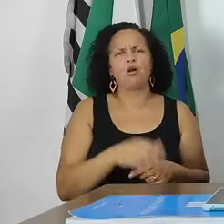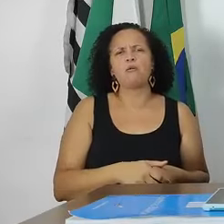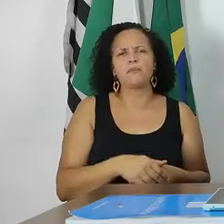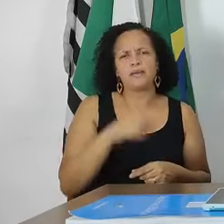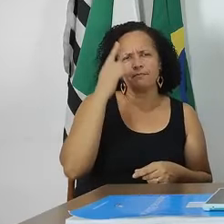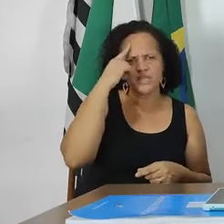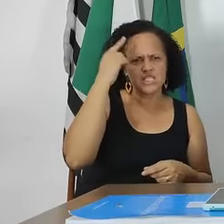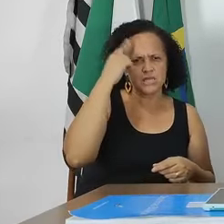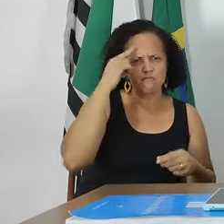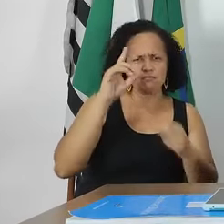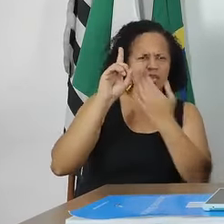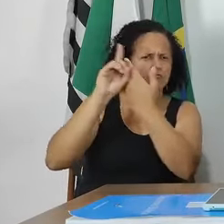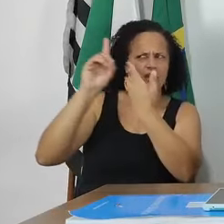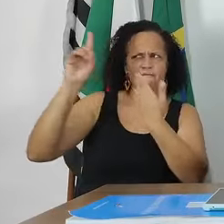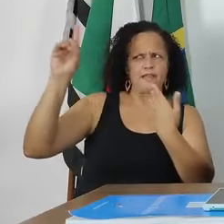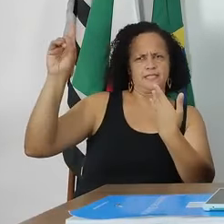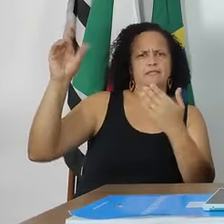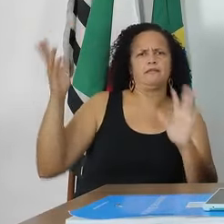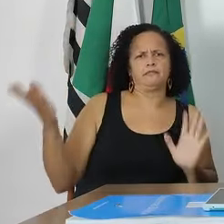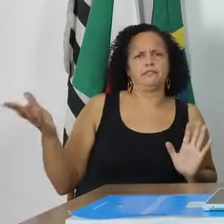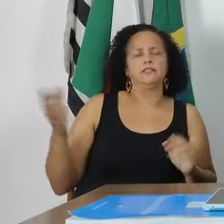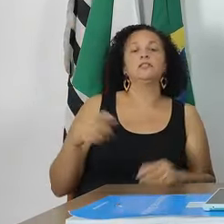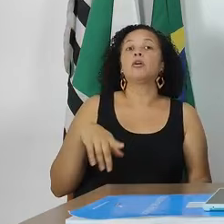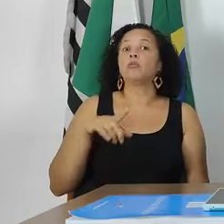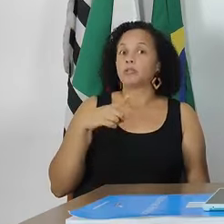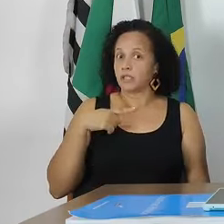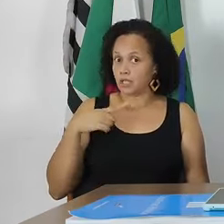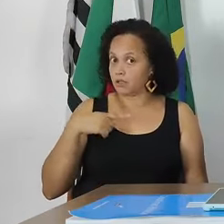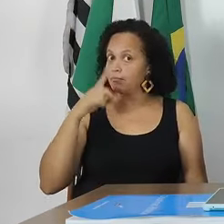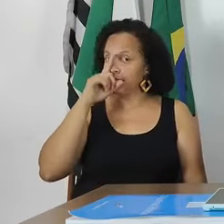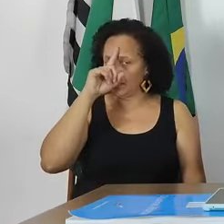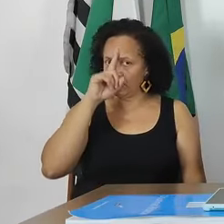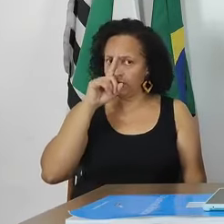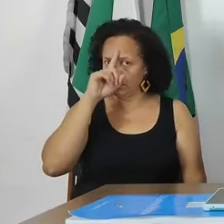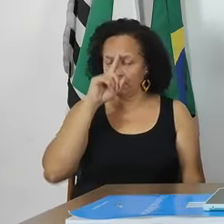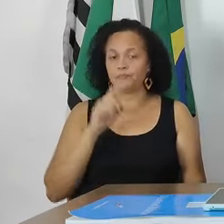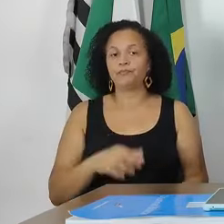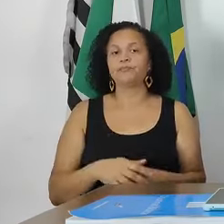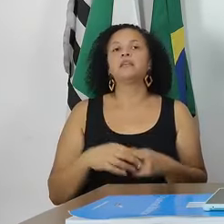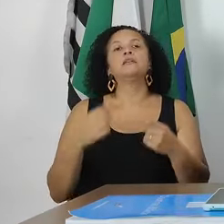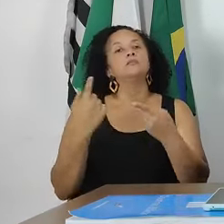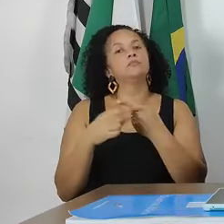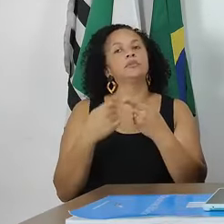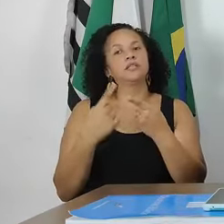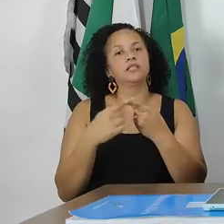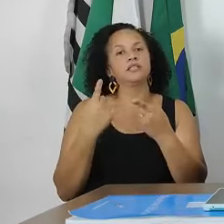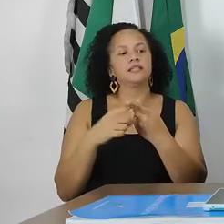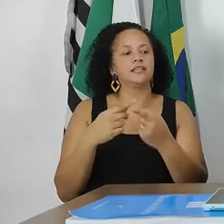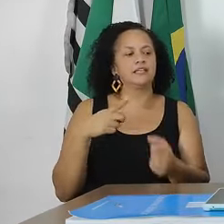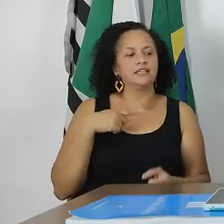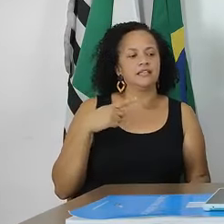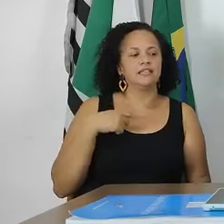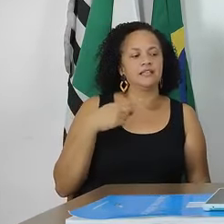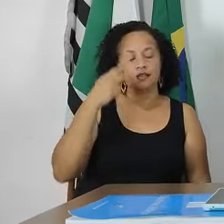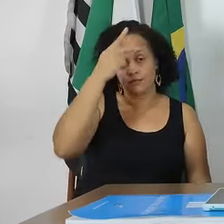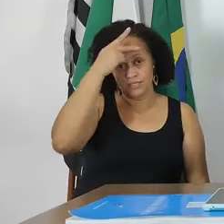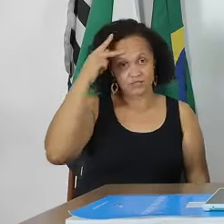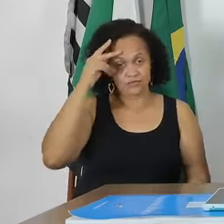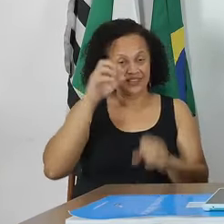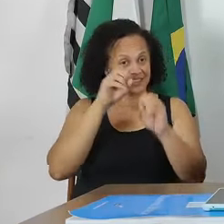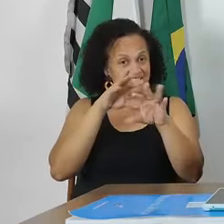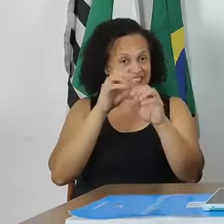mentalidade do cristão. Olha o perigo, né? Porque os nossos ensinamentos são homofóbicos. Eles